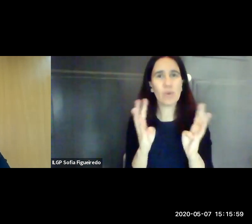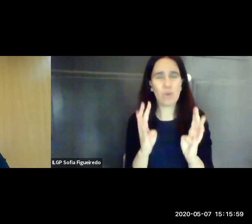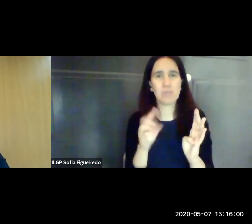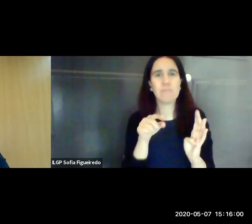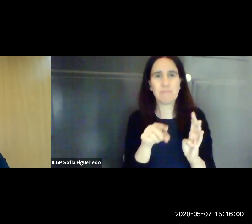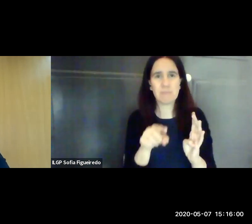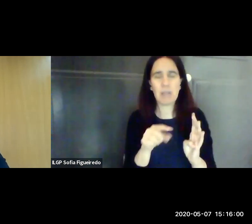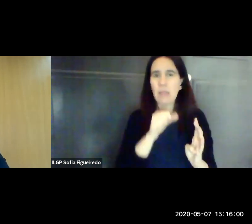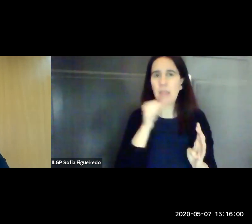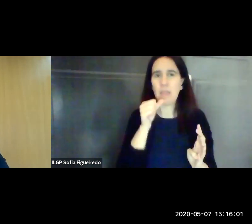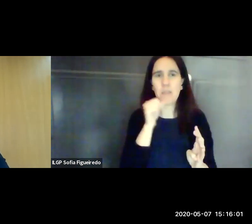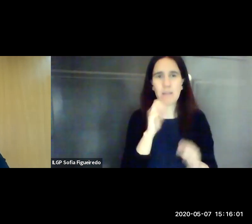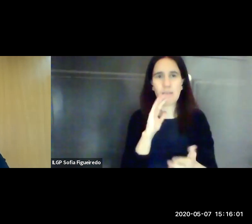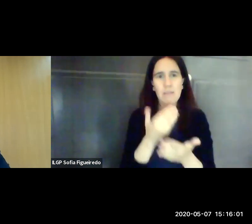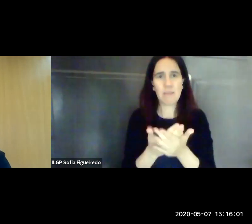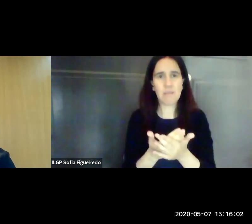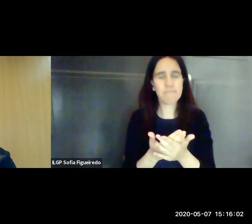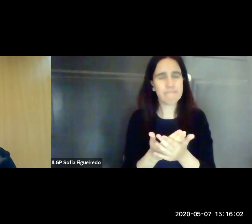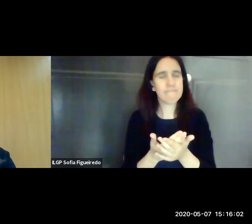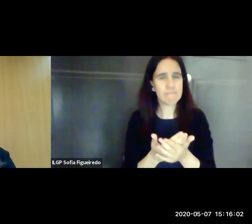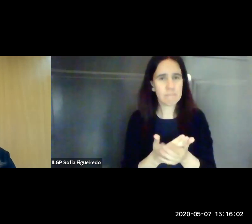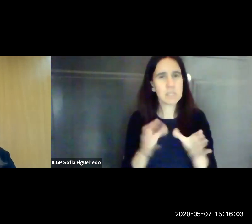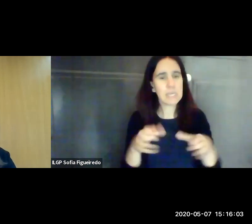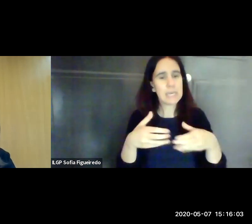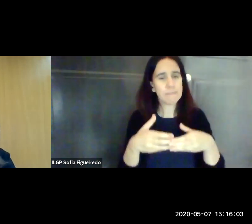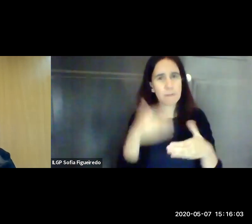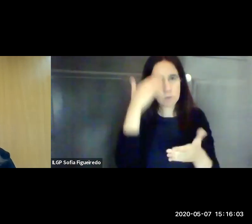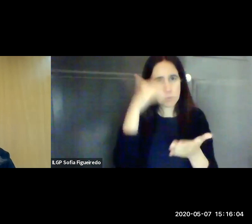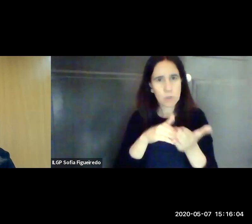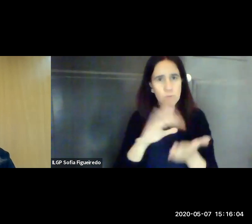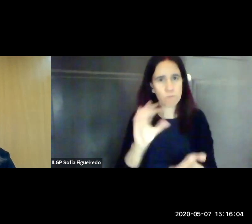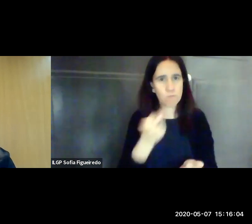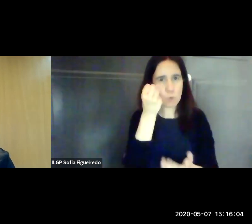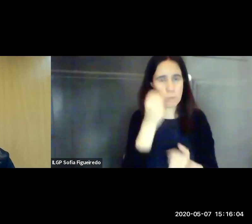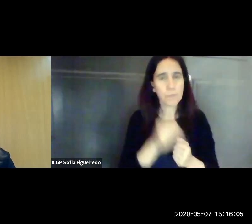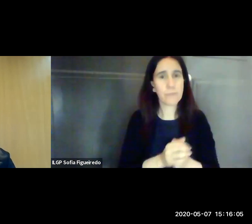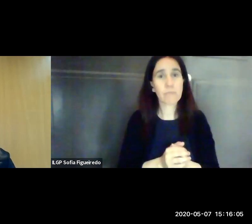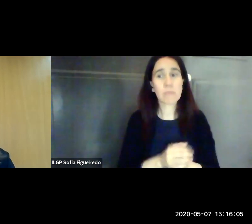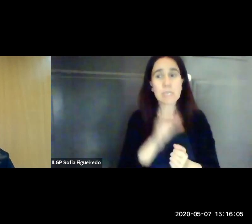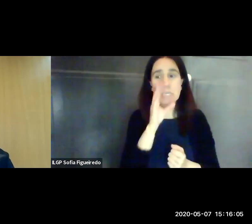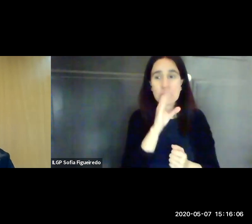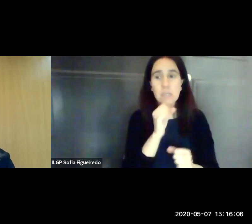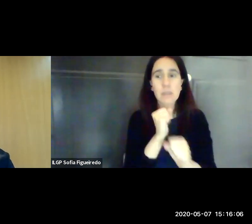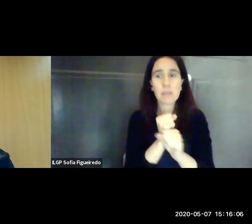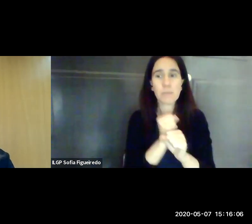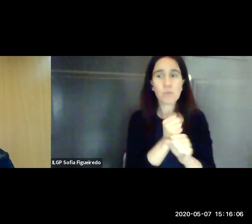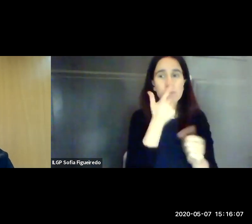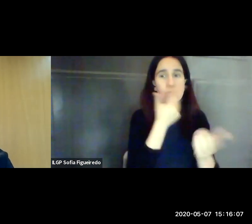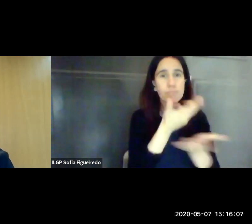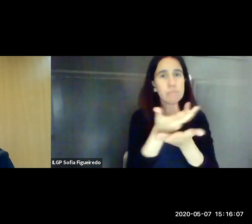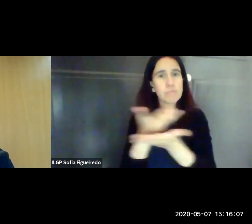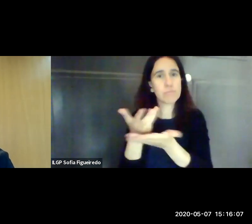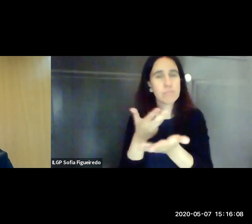sempre uma forma profícua de conseguir os resultados. Se ouvirmos os trabalhadores e responsabilizá-los, vamos ter com